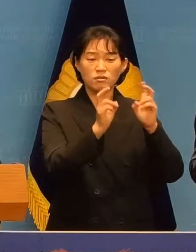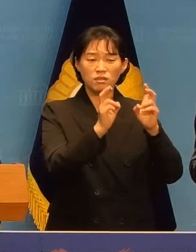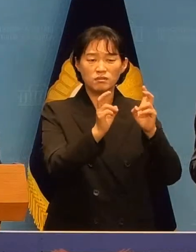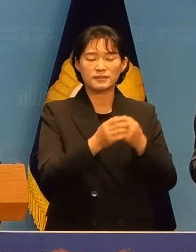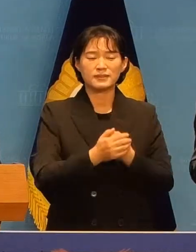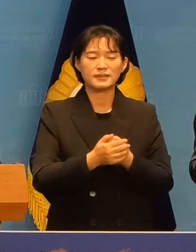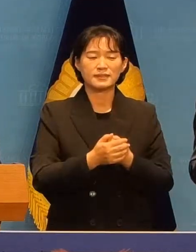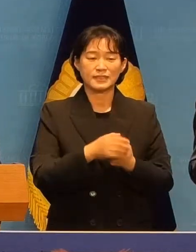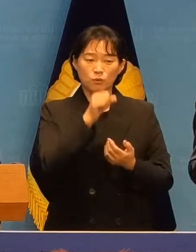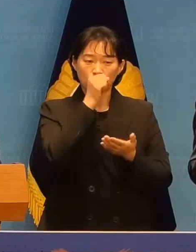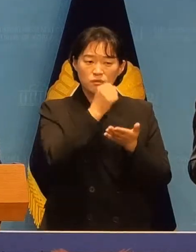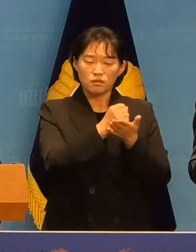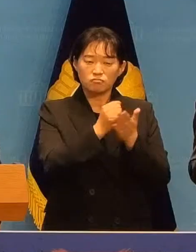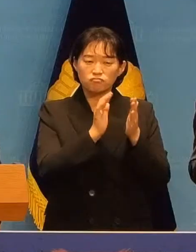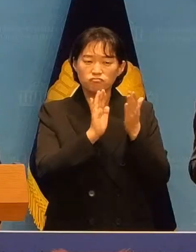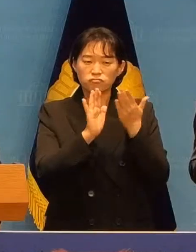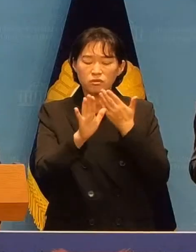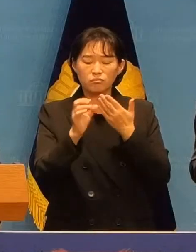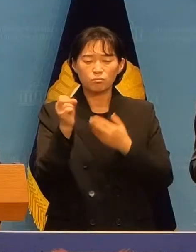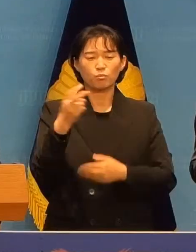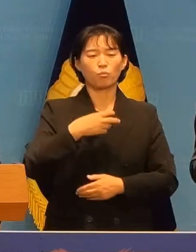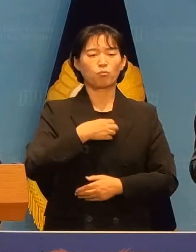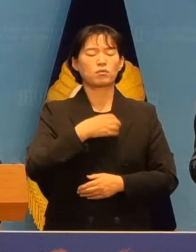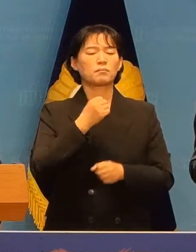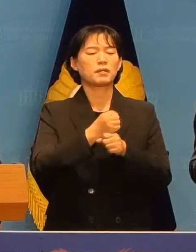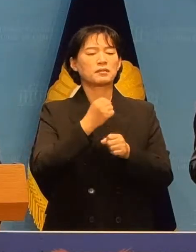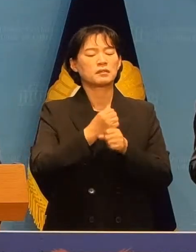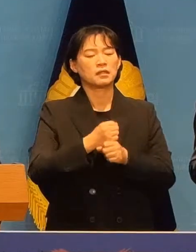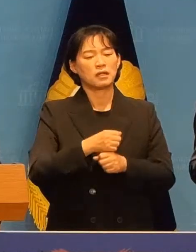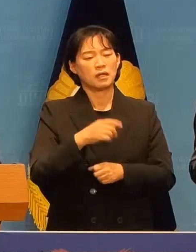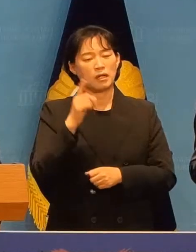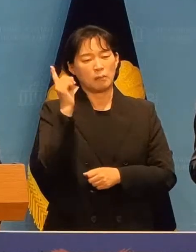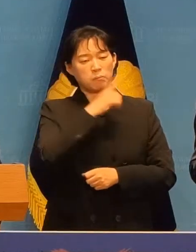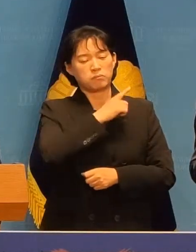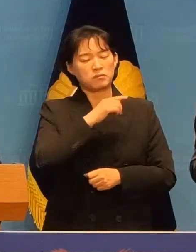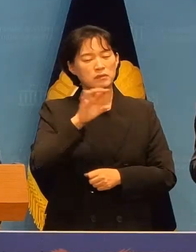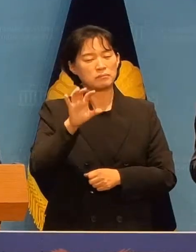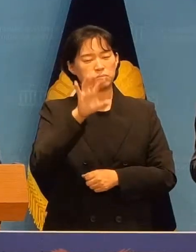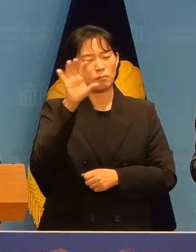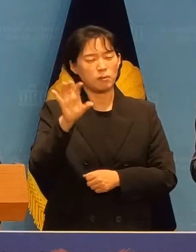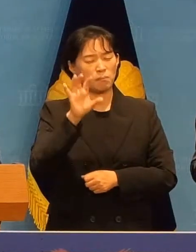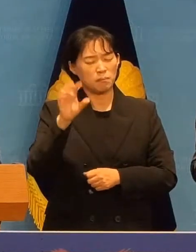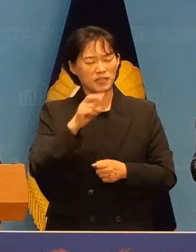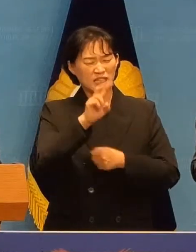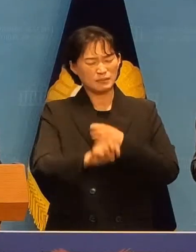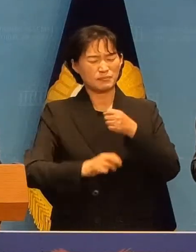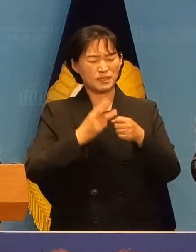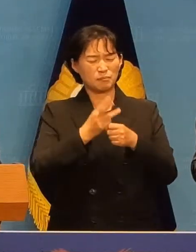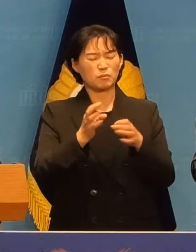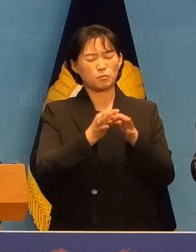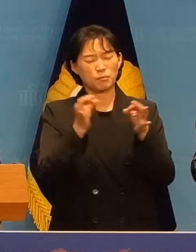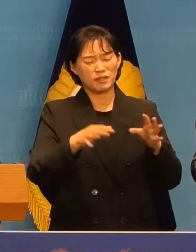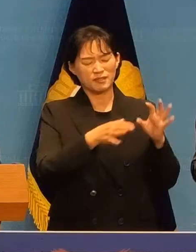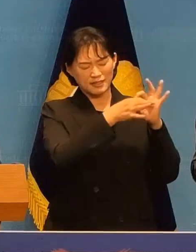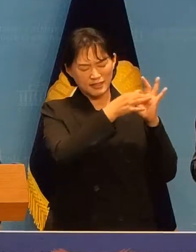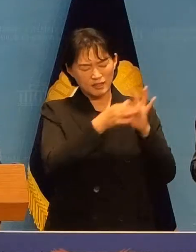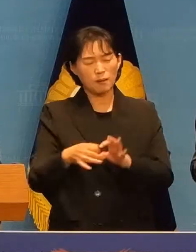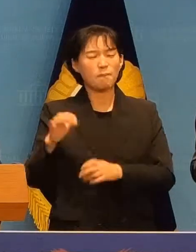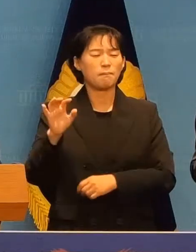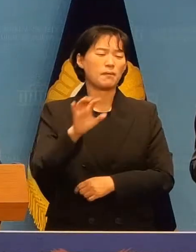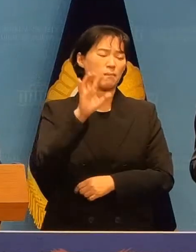잠시 정상화된 뒤 또 위기를 만드는 악순환의 고리가 23년 동안 수없이